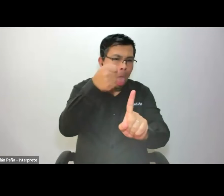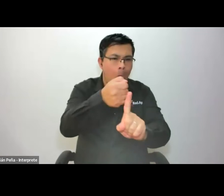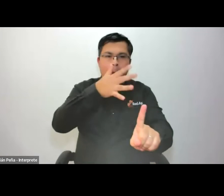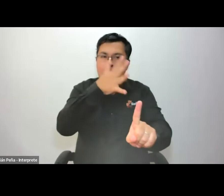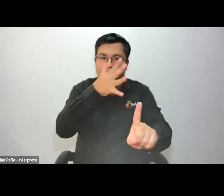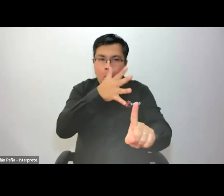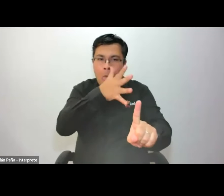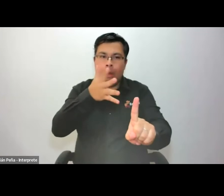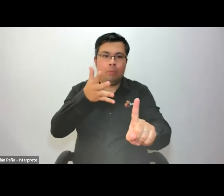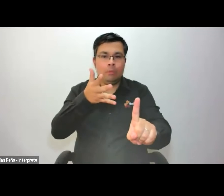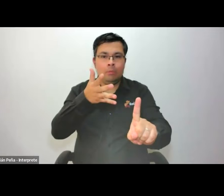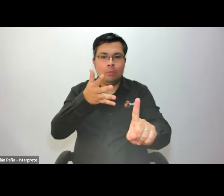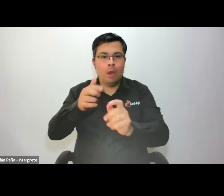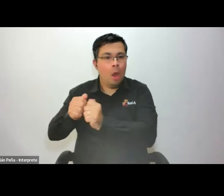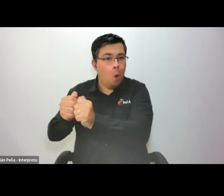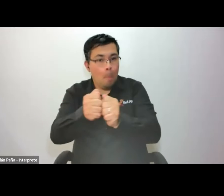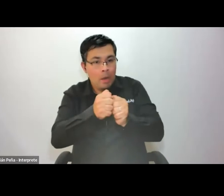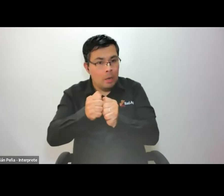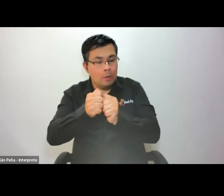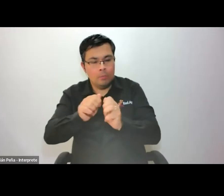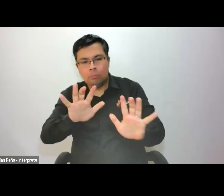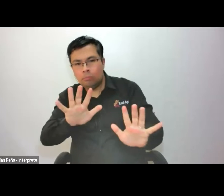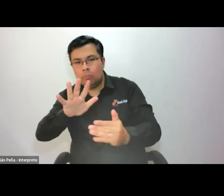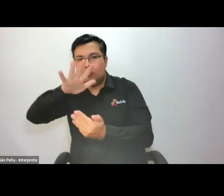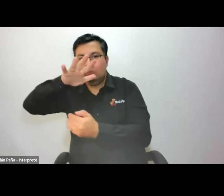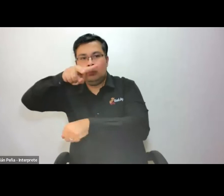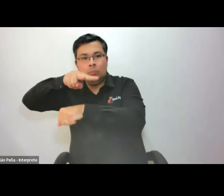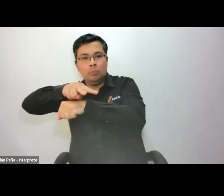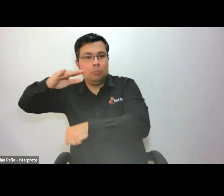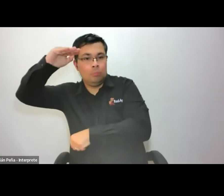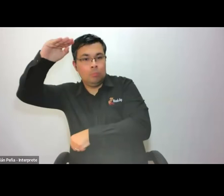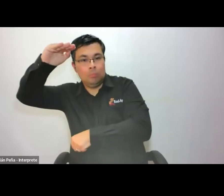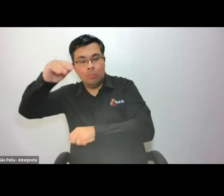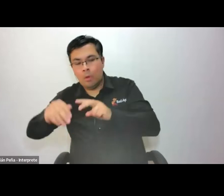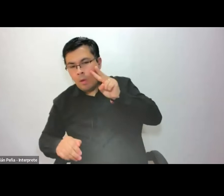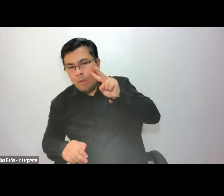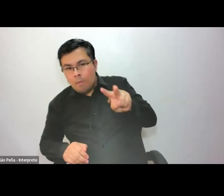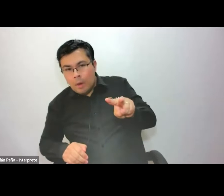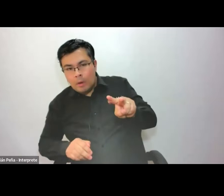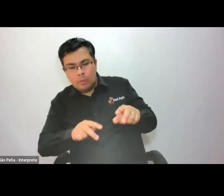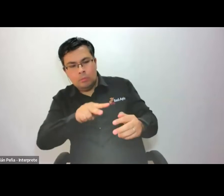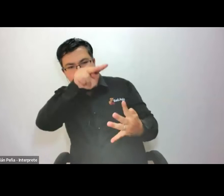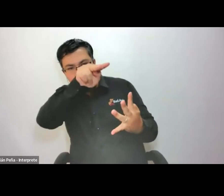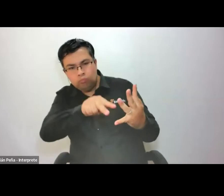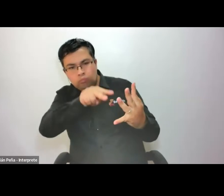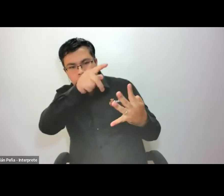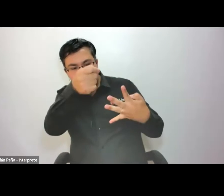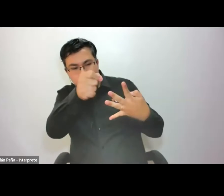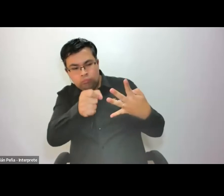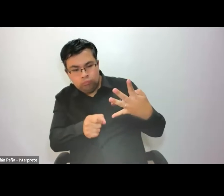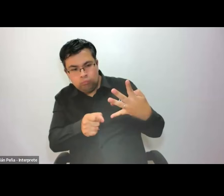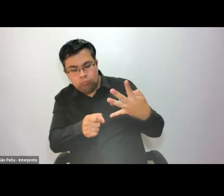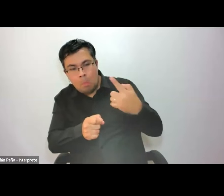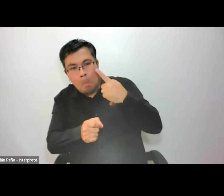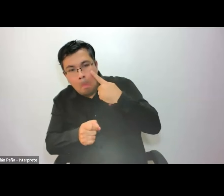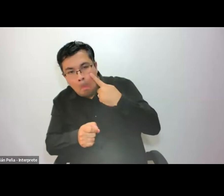compañeras, también la superintendencia va a poder revisar la aplicación o no aplicación de los reglamentos internos, de los protocolos que correspondan.